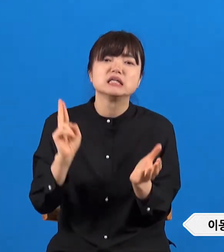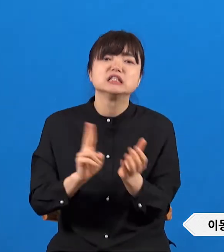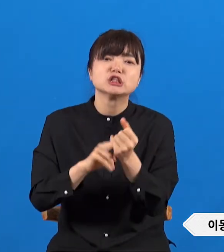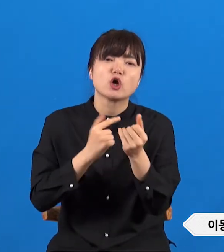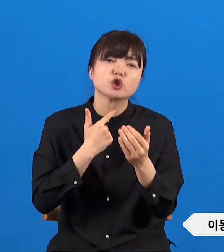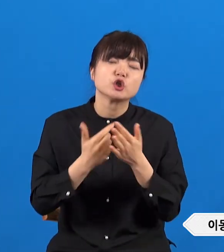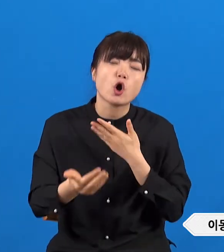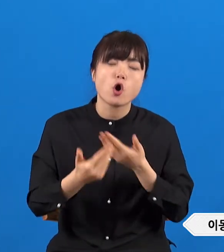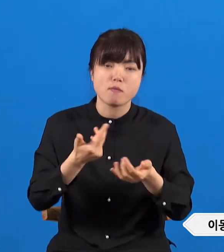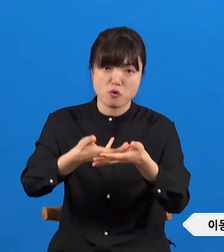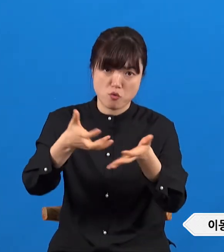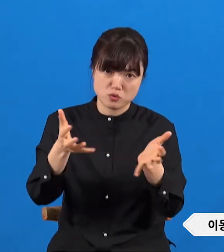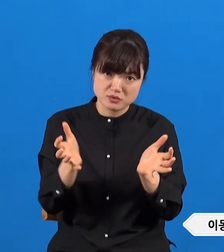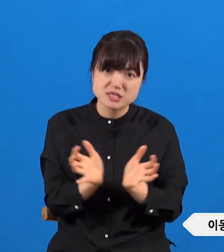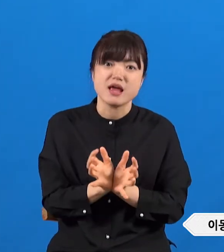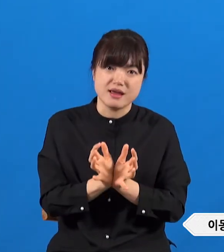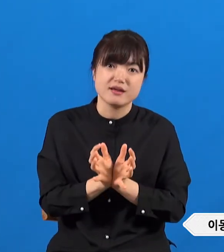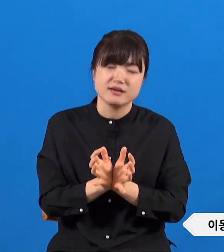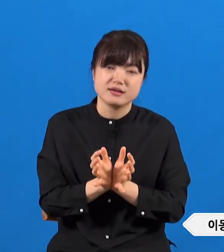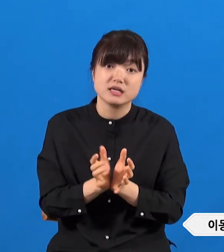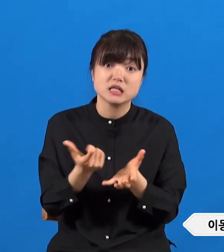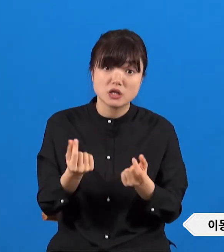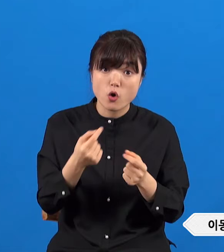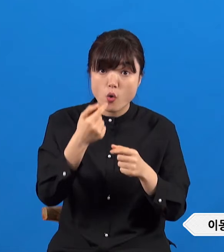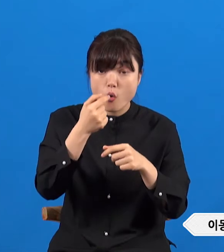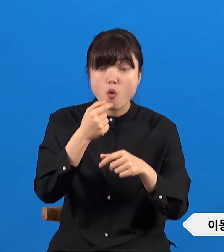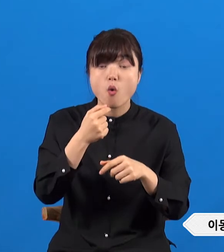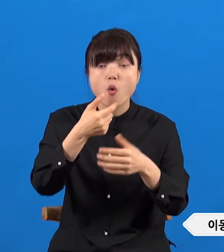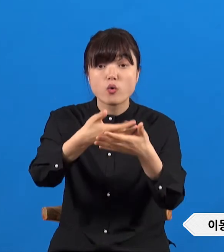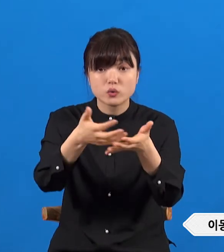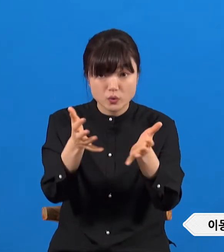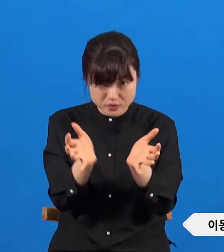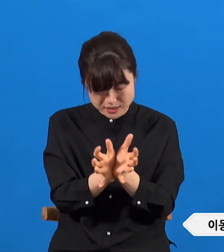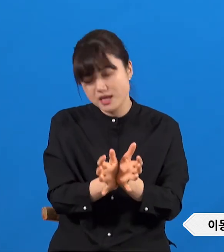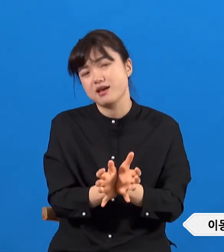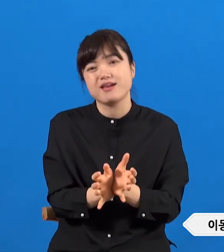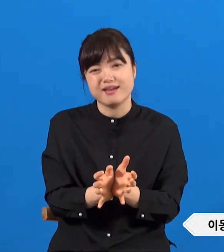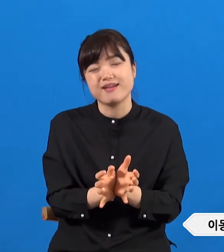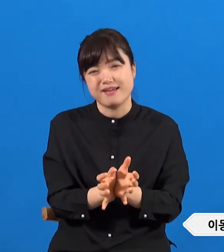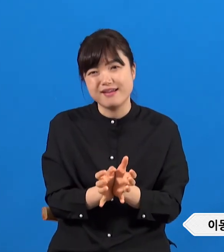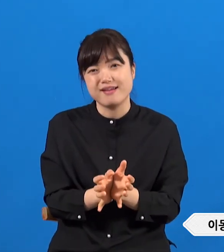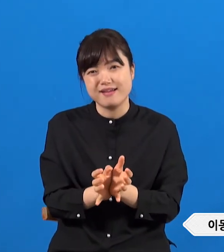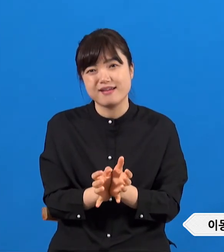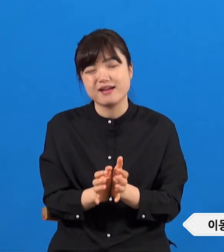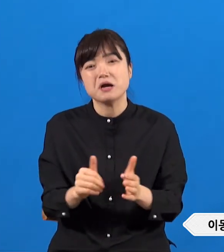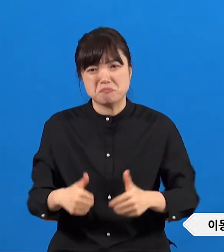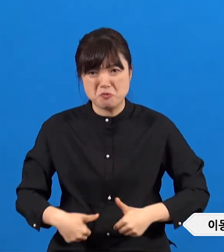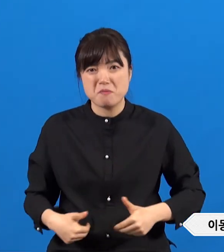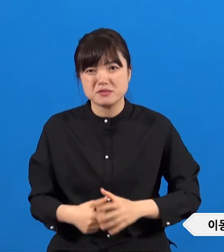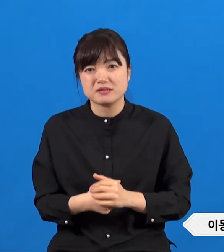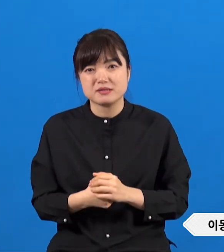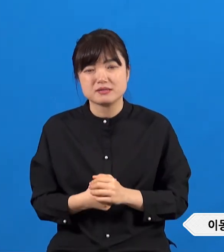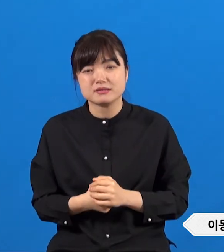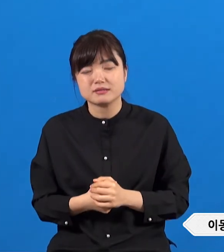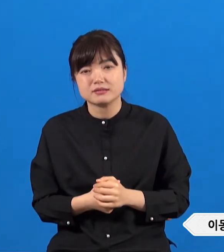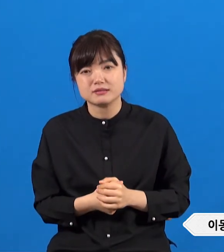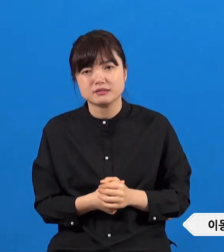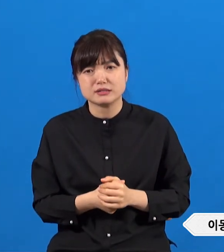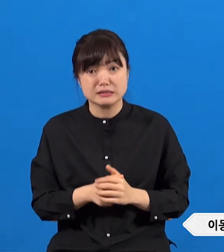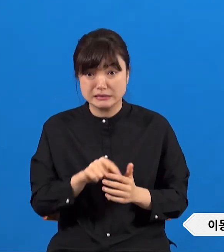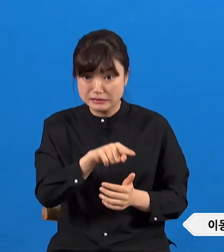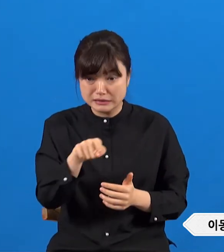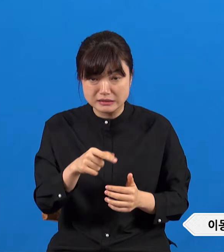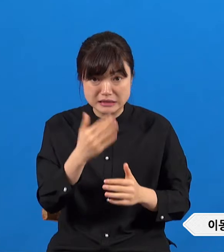경험하는 공동체. 이런 공동체가 위대한 시대를 연 것입니다. 그들은 더 이상 두려워하지